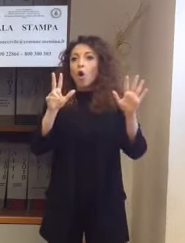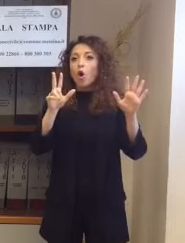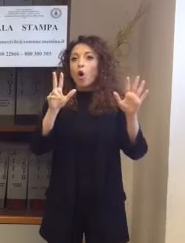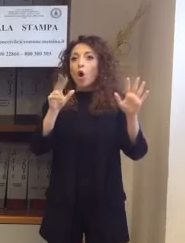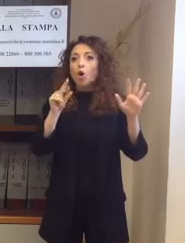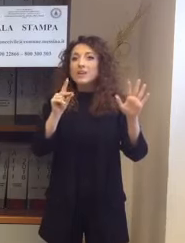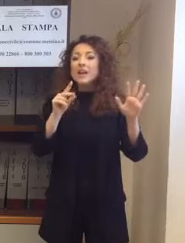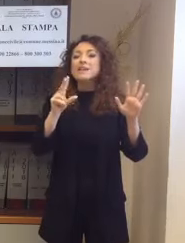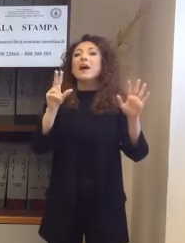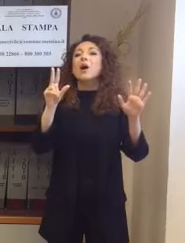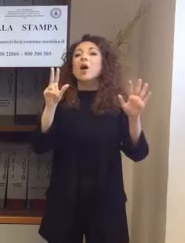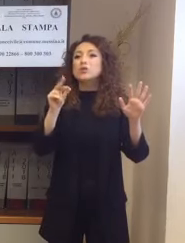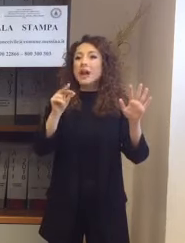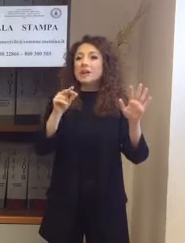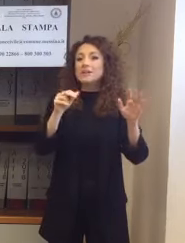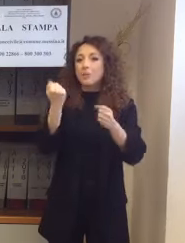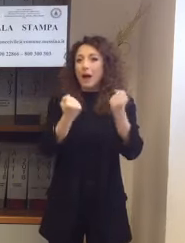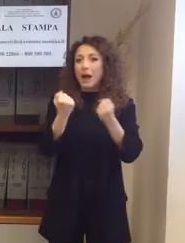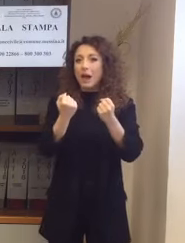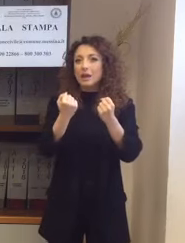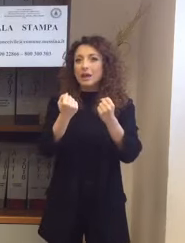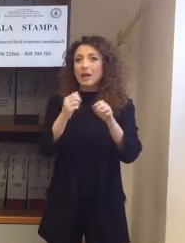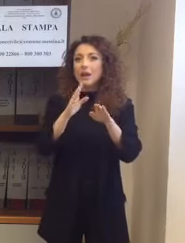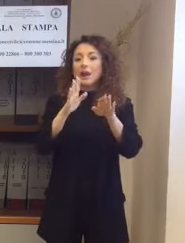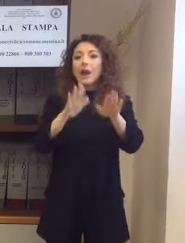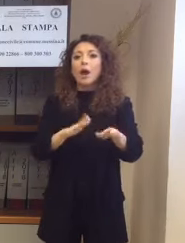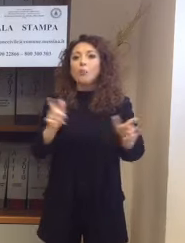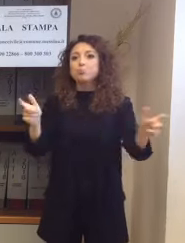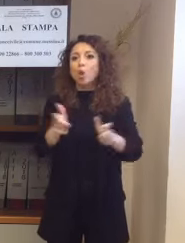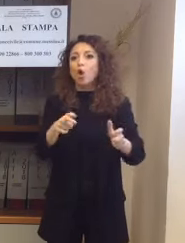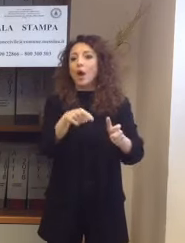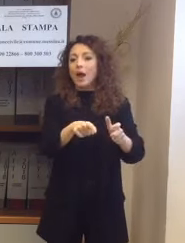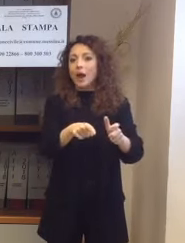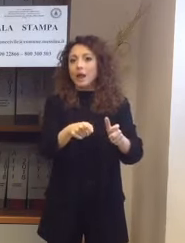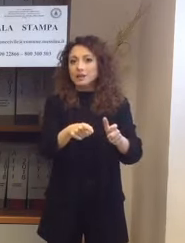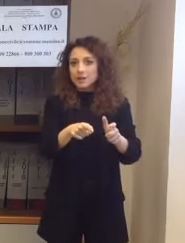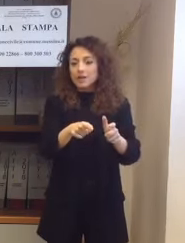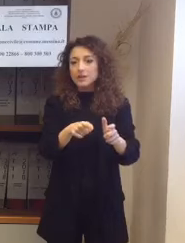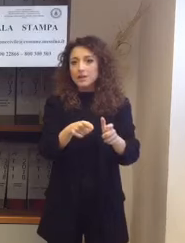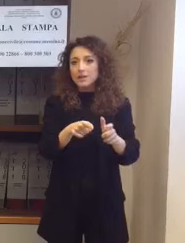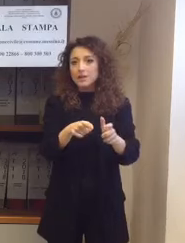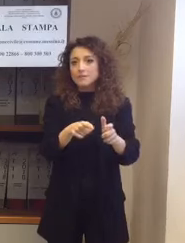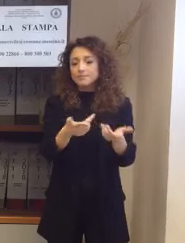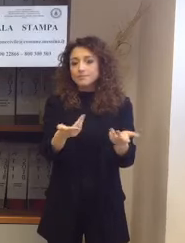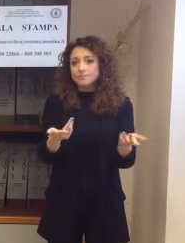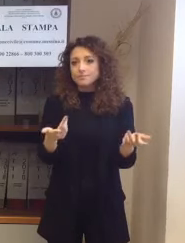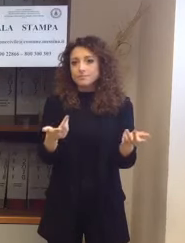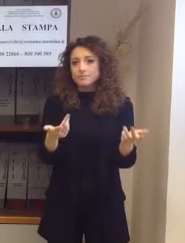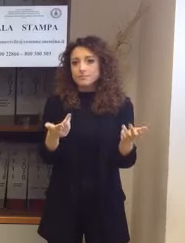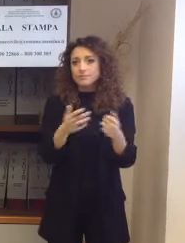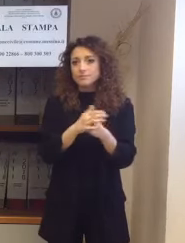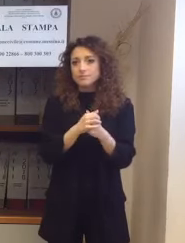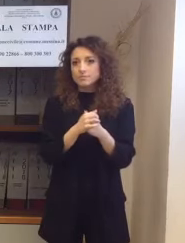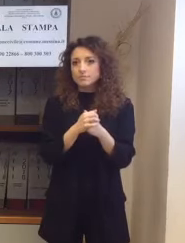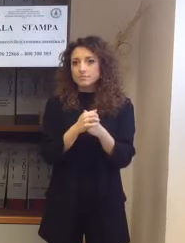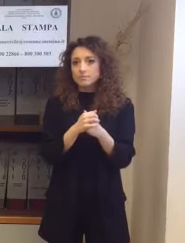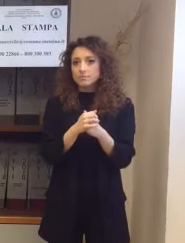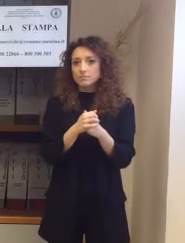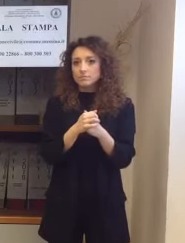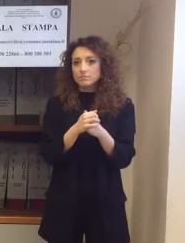lì, fotografate anche per avere la genuinità del quadro. Questa conferma di come in